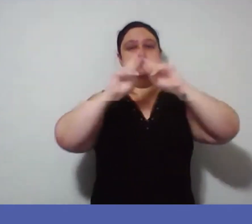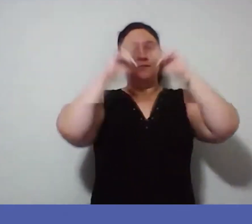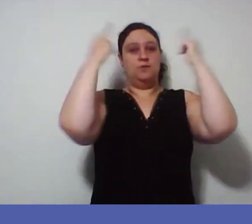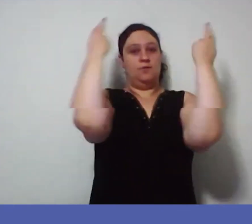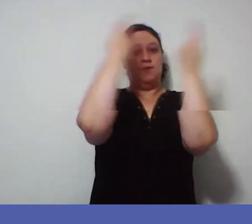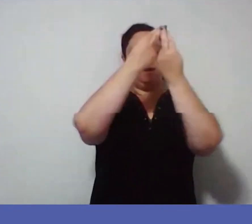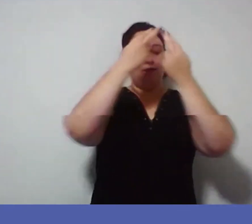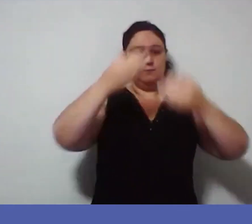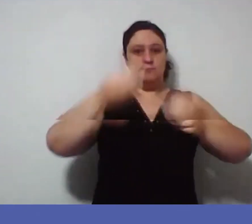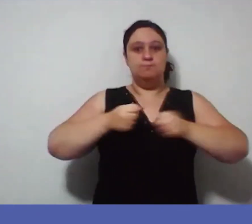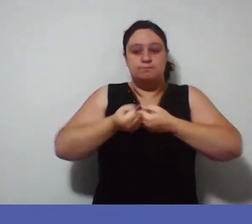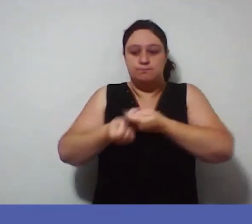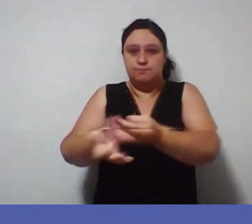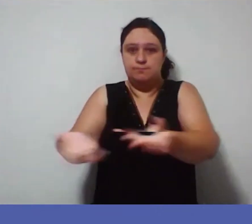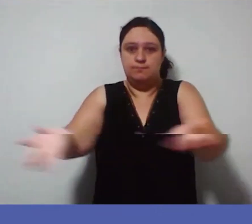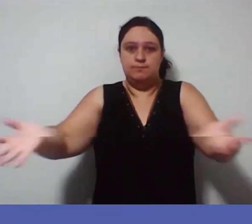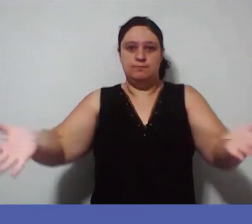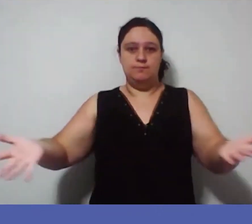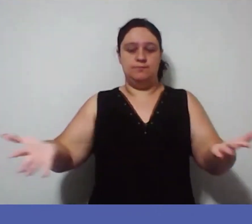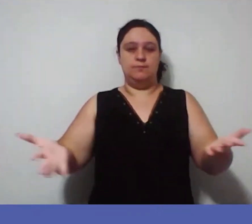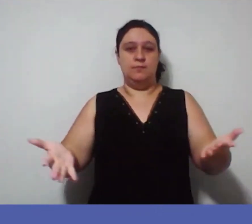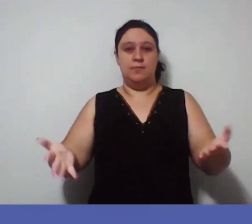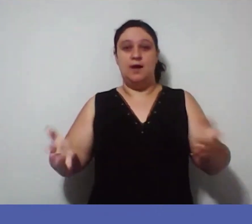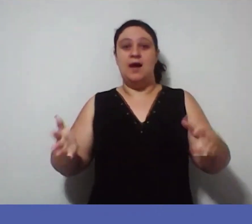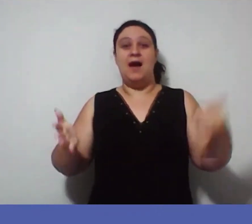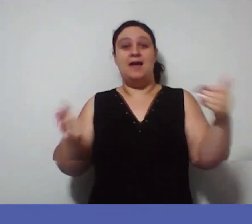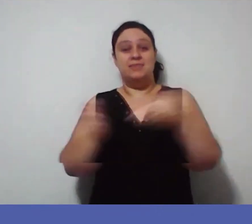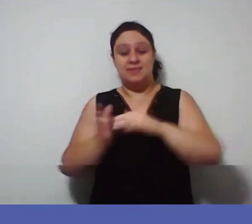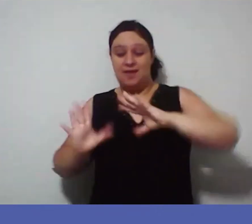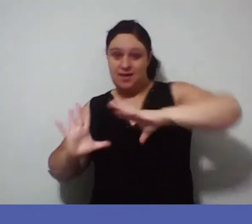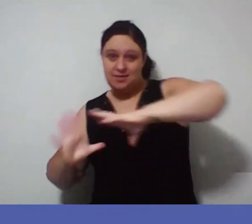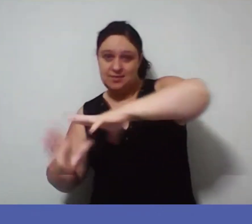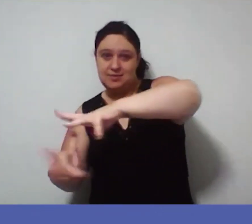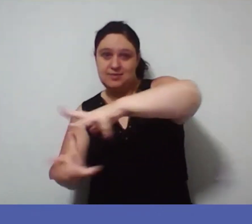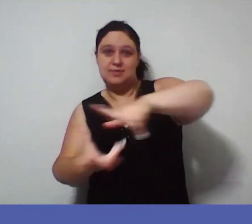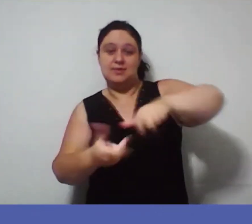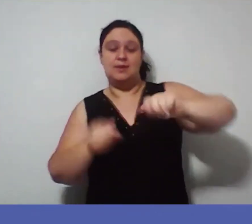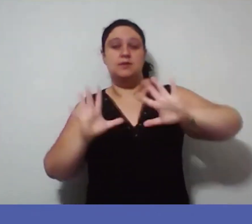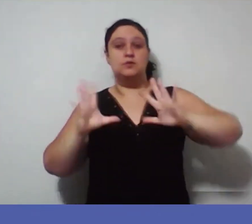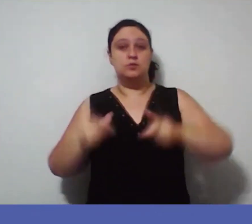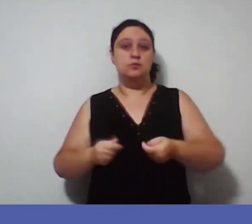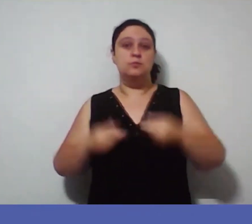alcançando toda a terra, para testemunha a todas as nações.